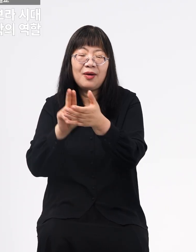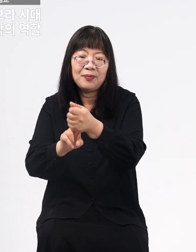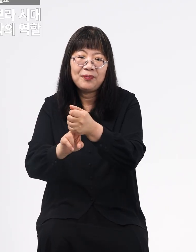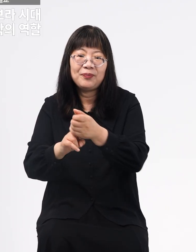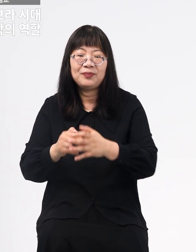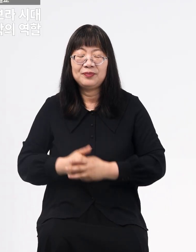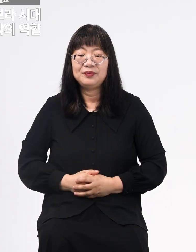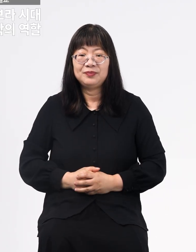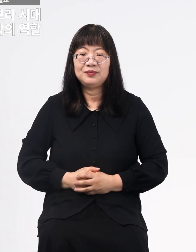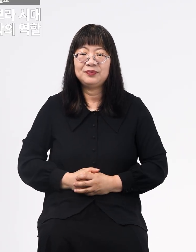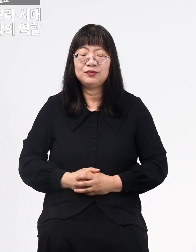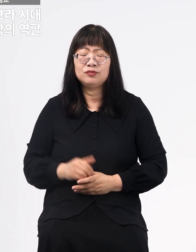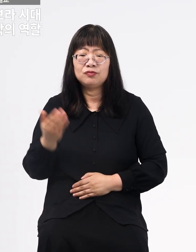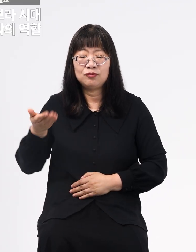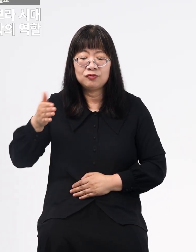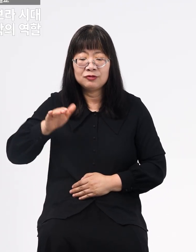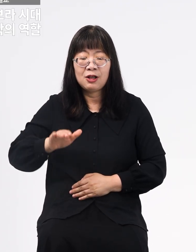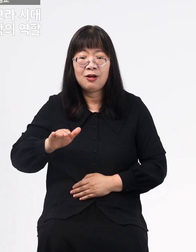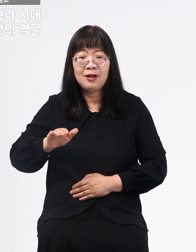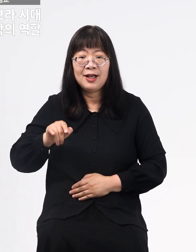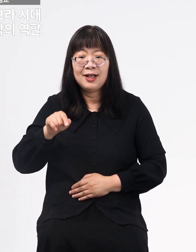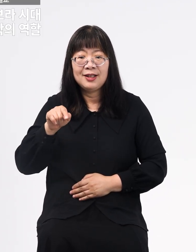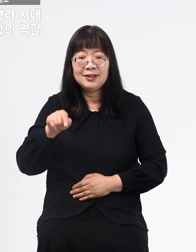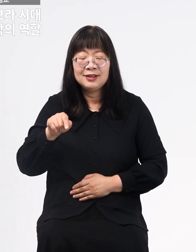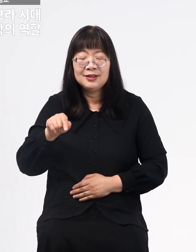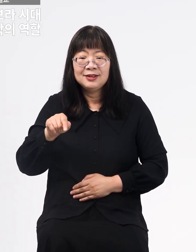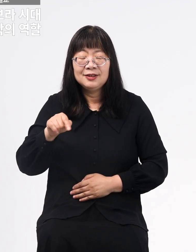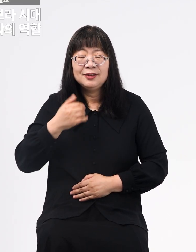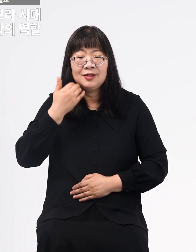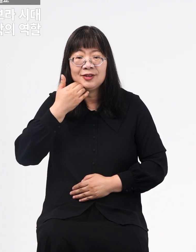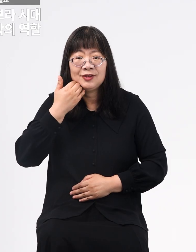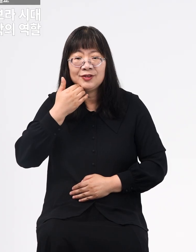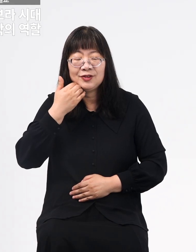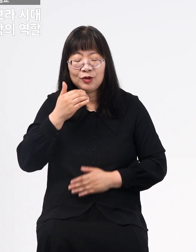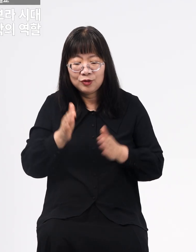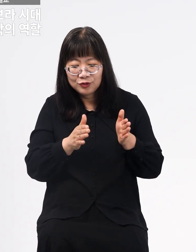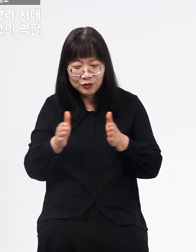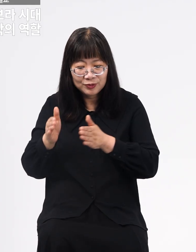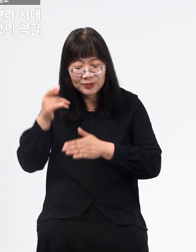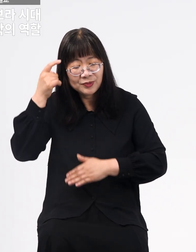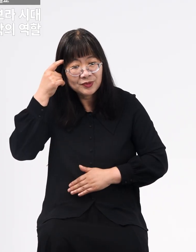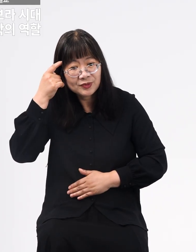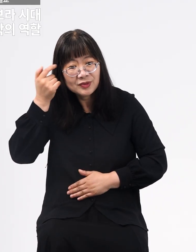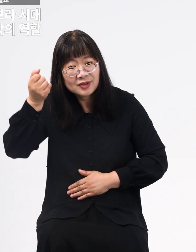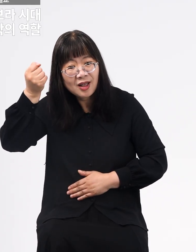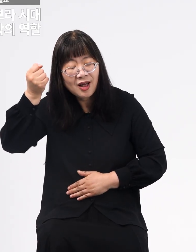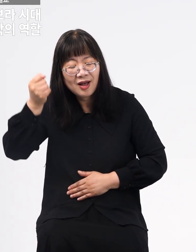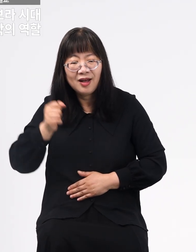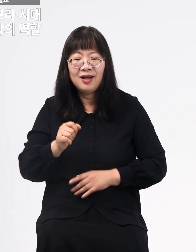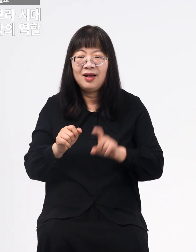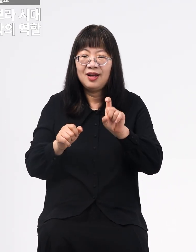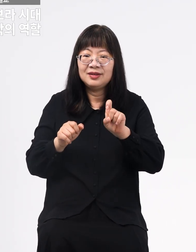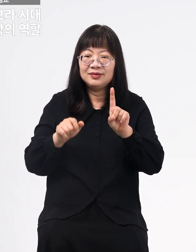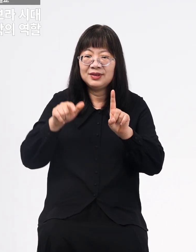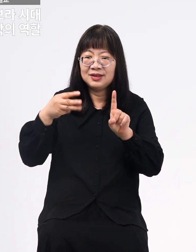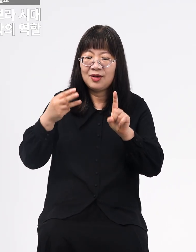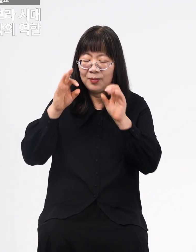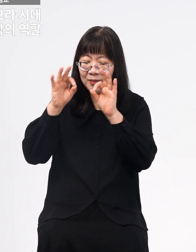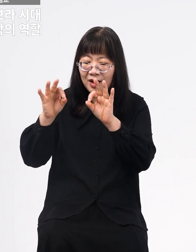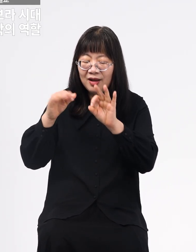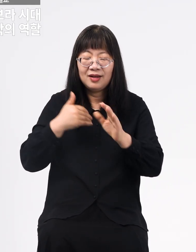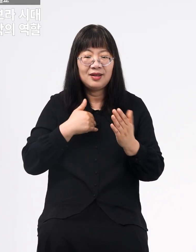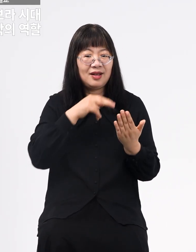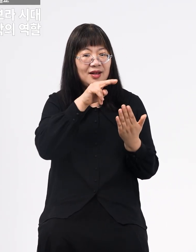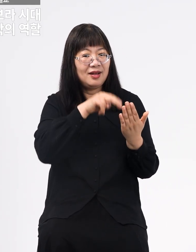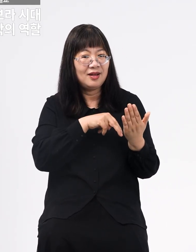들어갑니다. 그런데 이 또한 누구의 준비였는가 하면 11절을 한번 보실까요? 제가